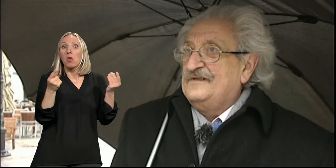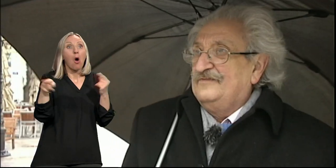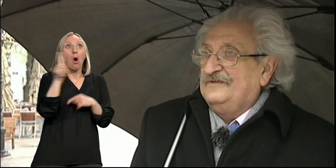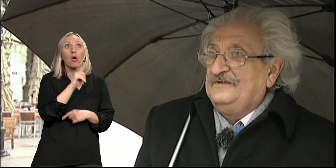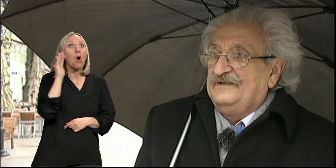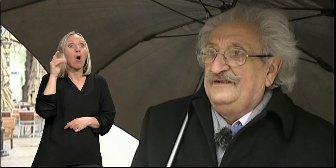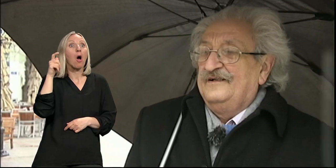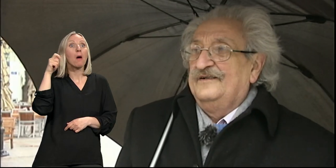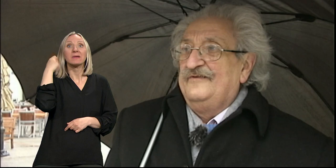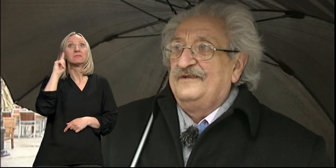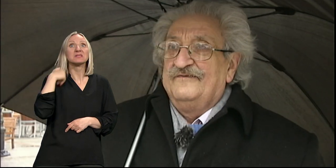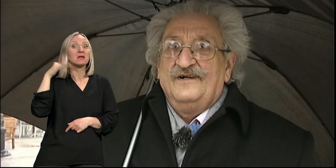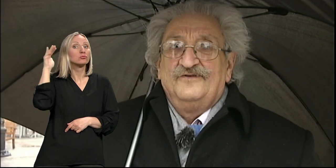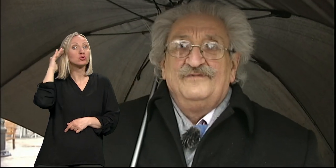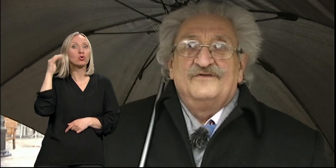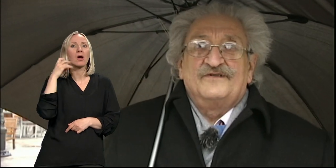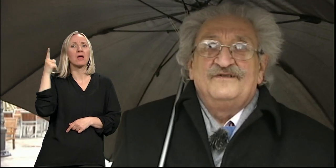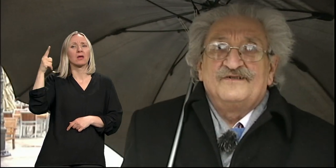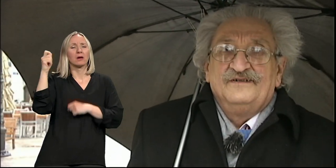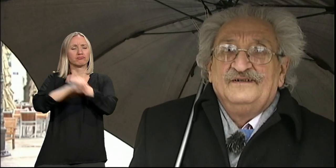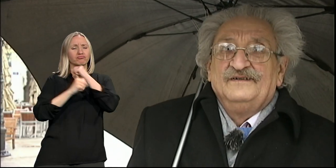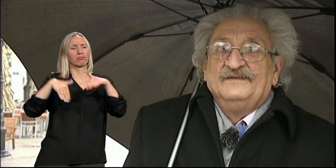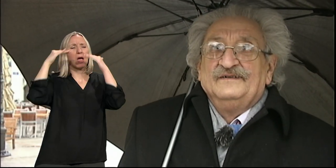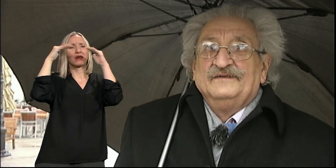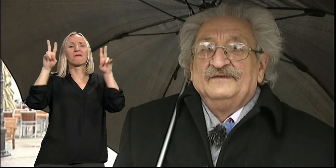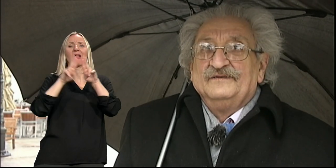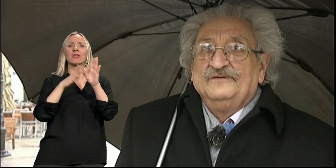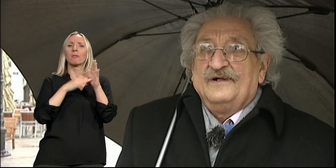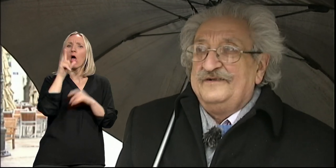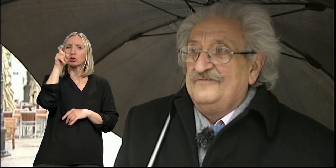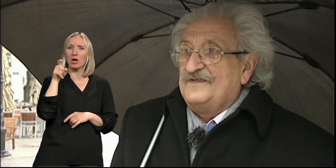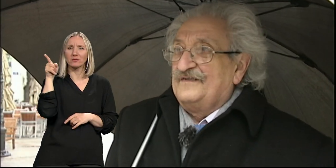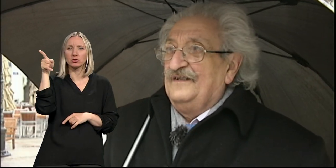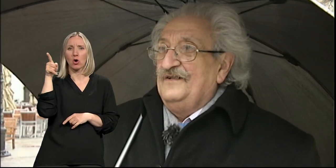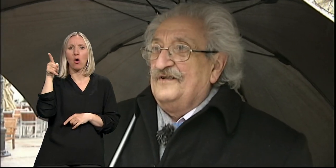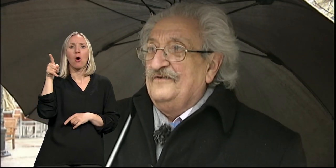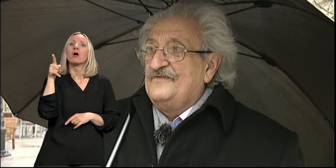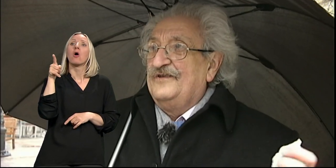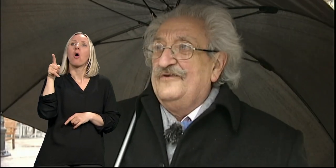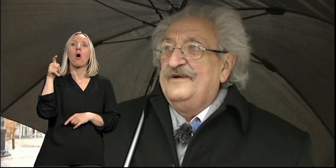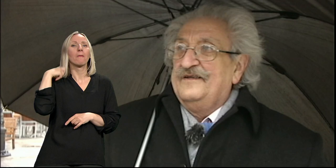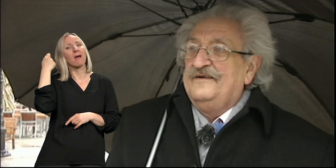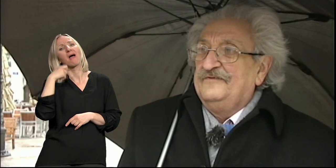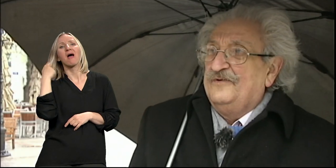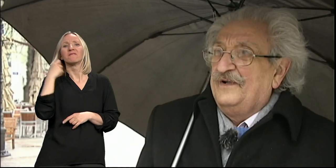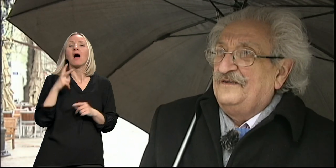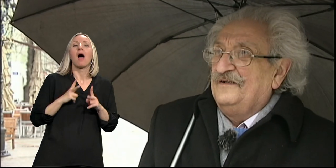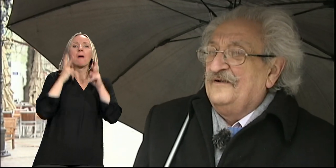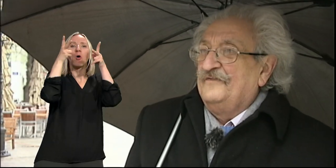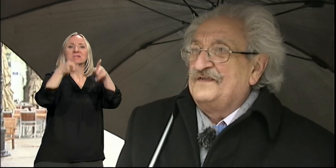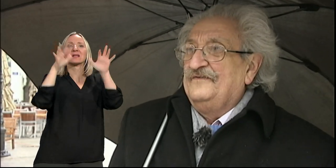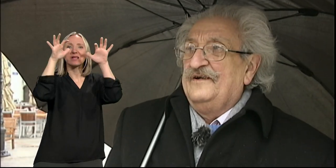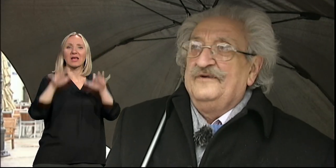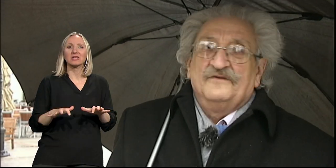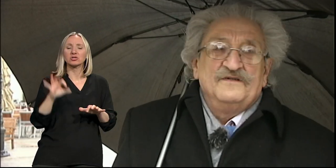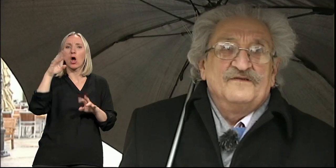čuo, recimo. Kad je akademik Vlado Milošević uradio Mostarske kiše, to je izvedeno negde u Opatiji na